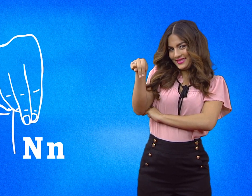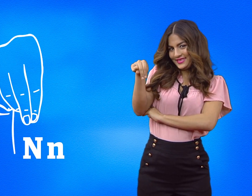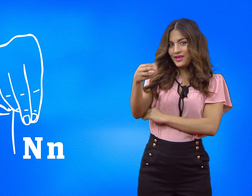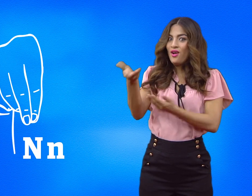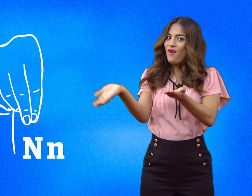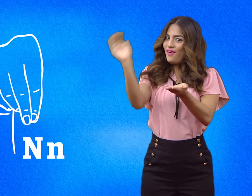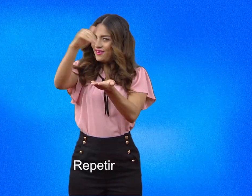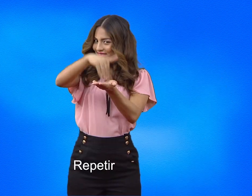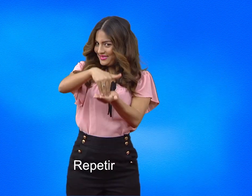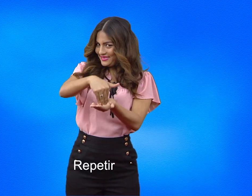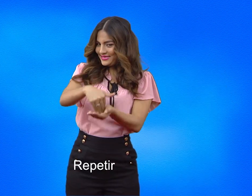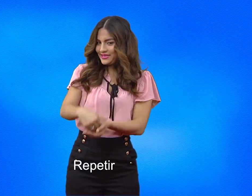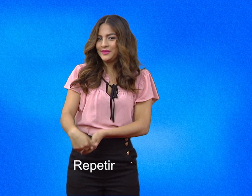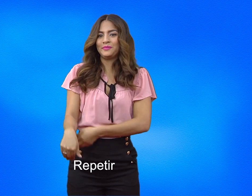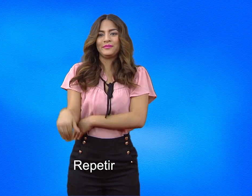H-I-K-L-L-M-N. Repetir.